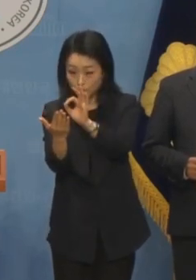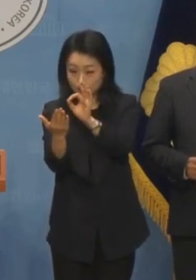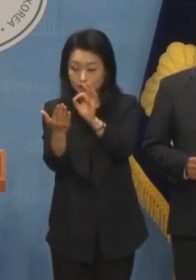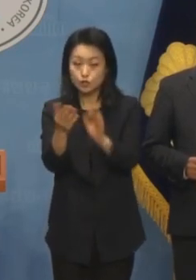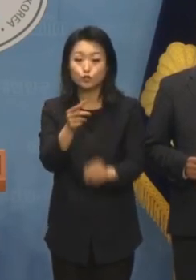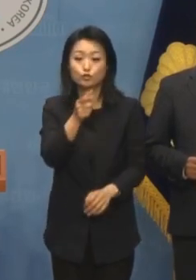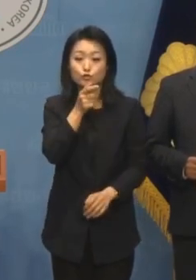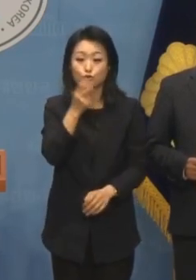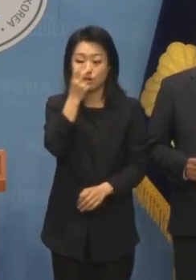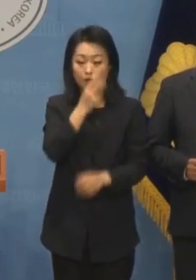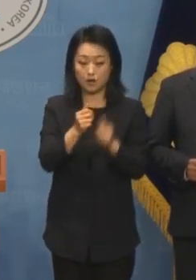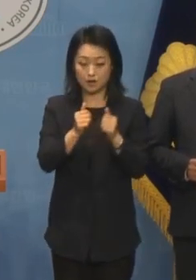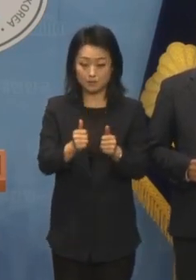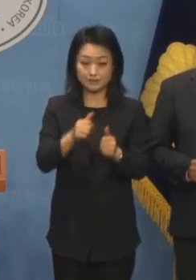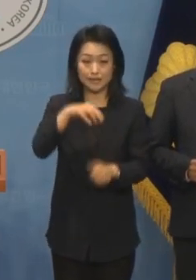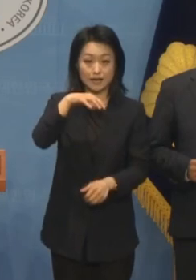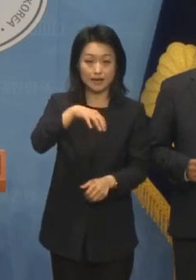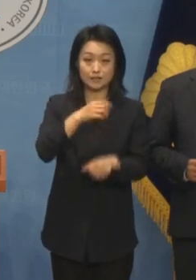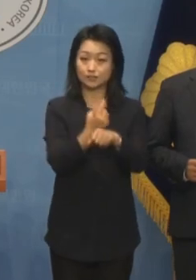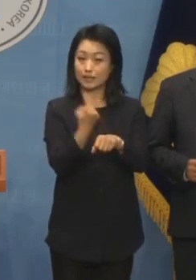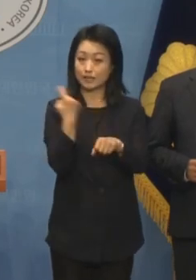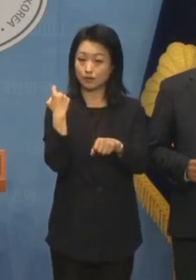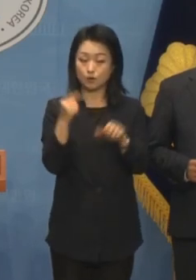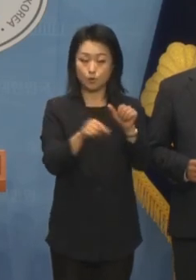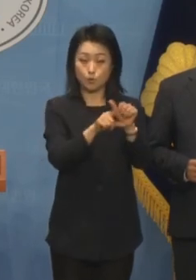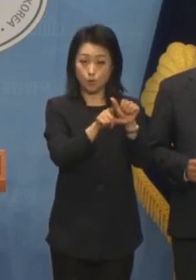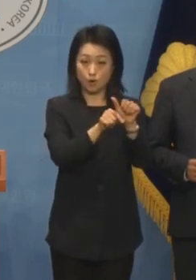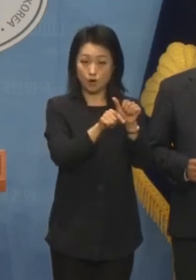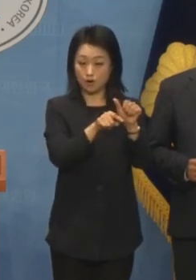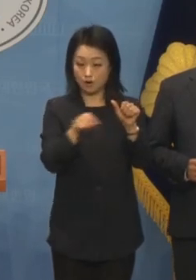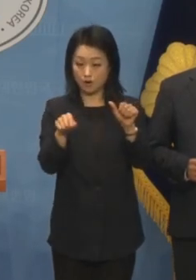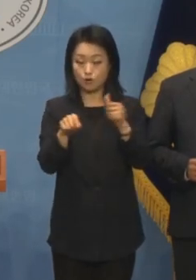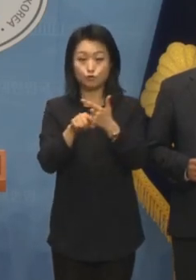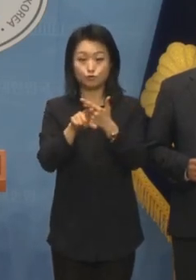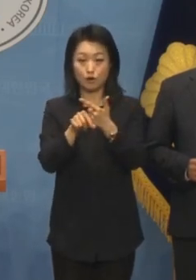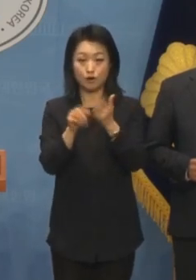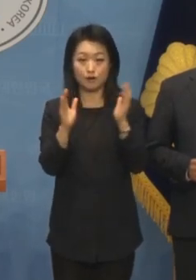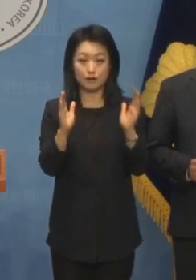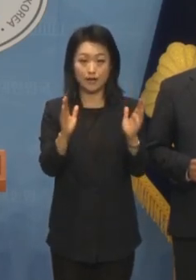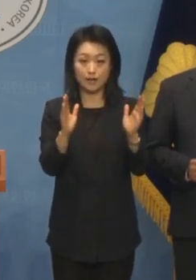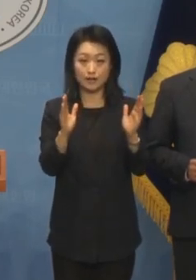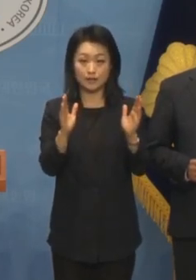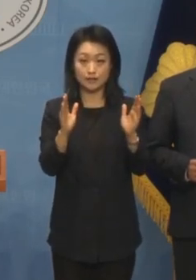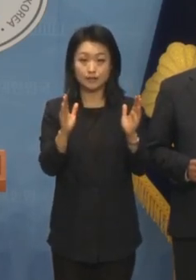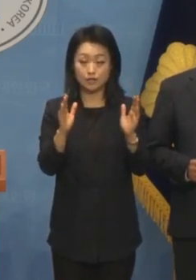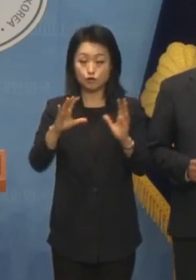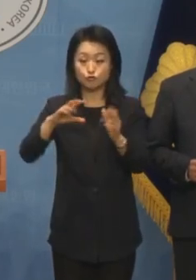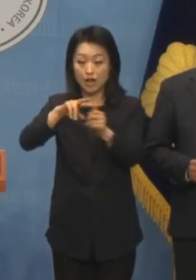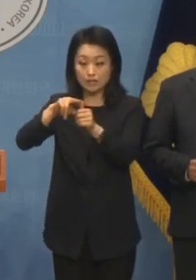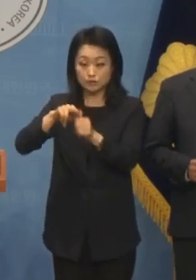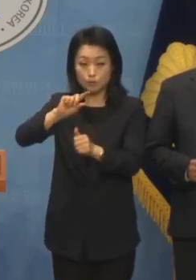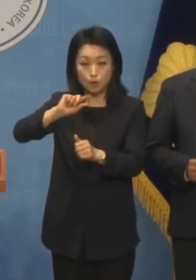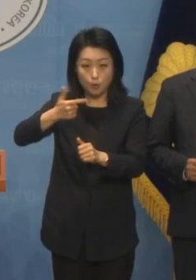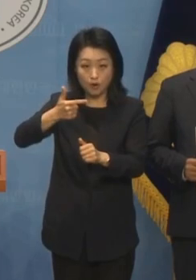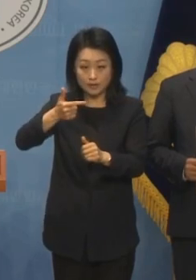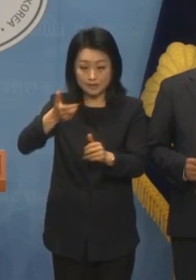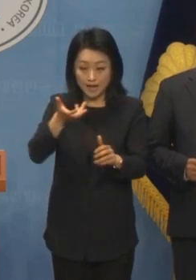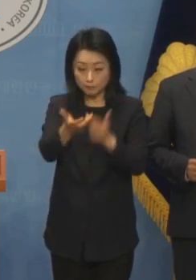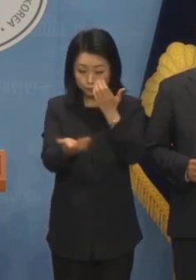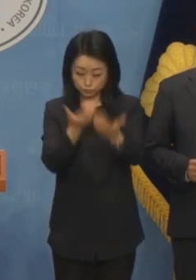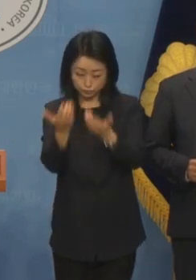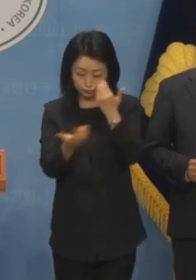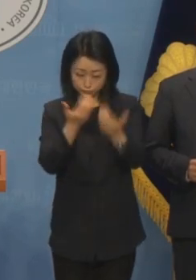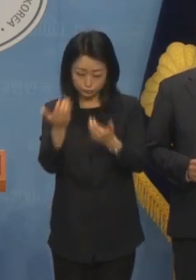수원지검이 지난해 5월에서 6월경 국정원을 3차례